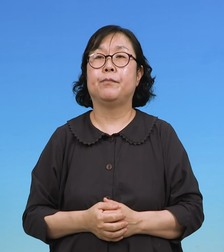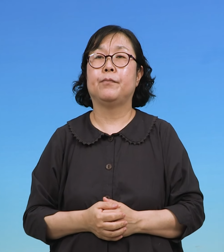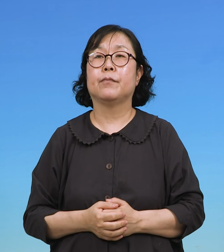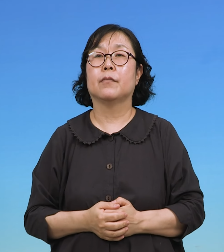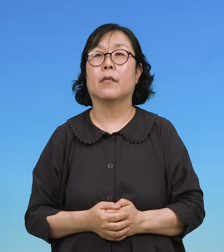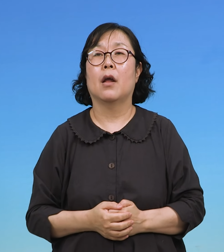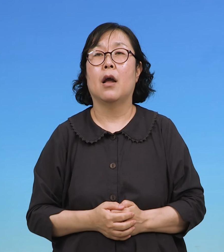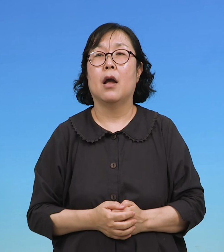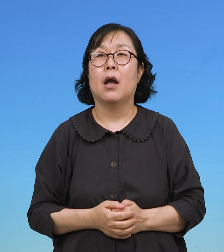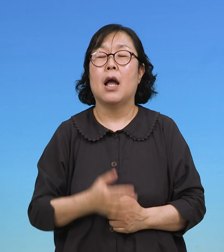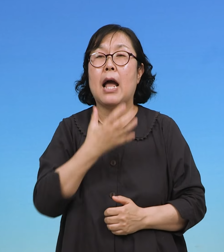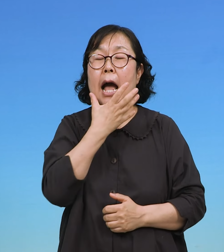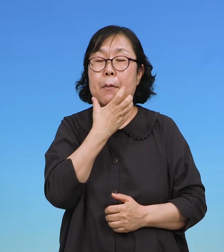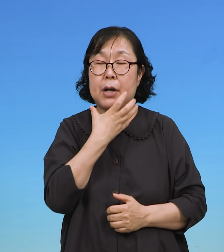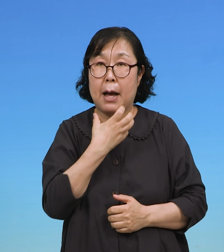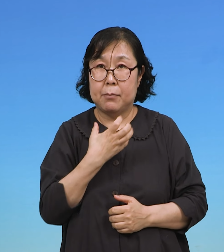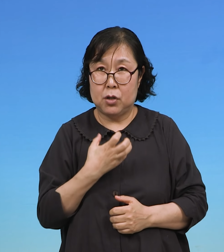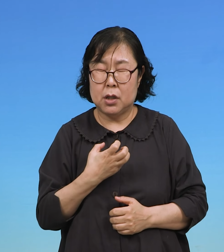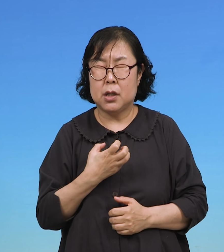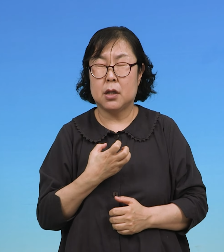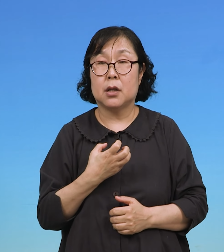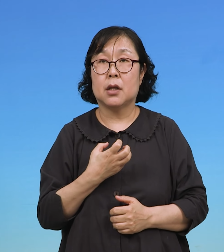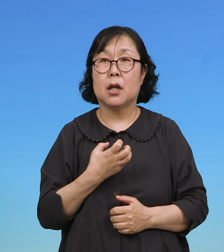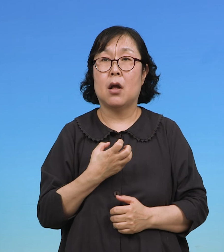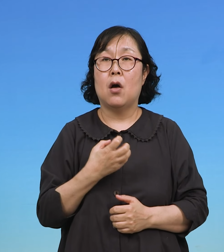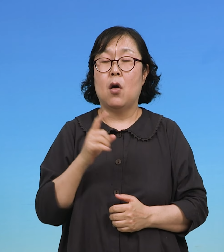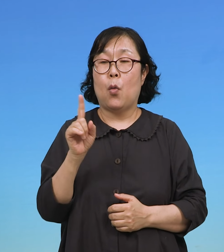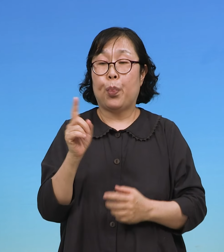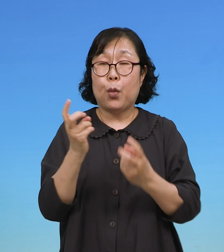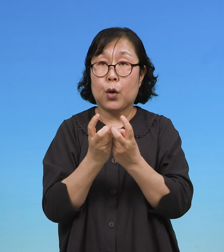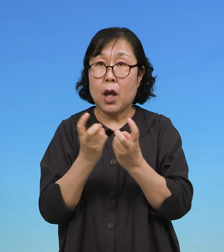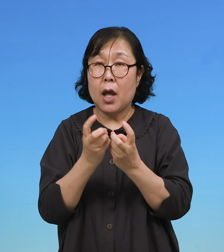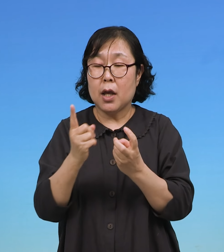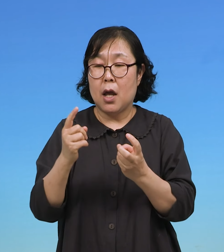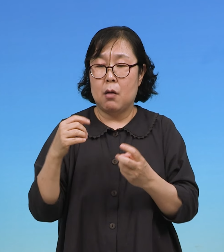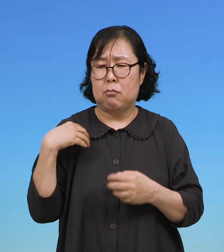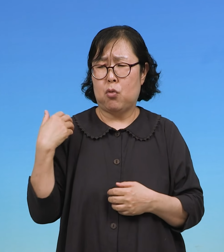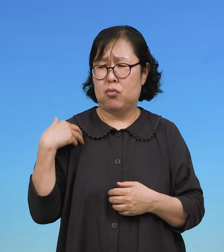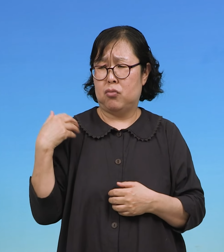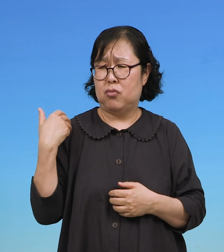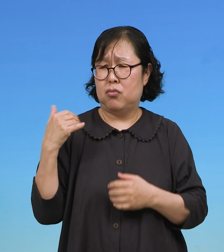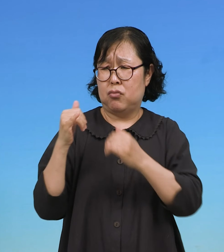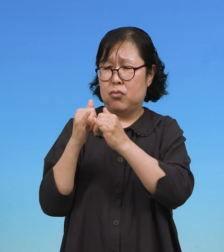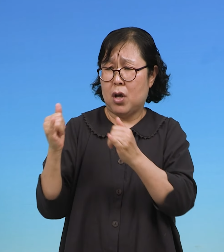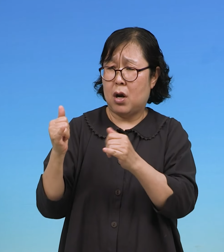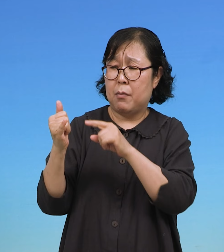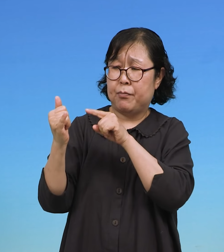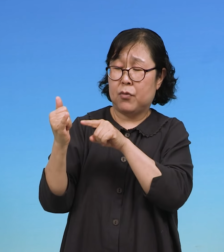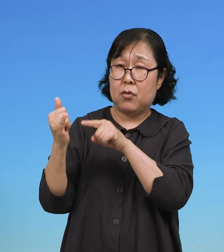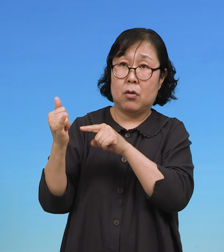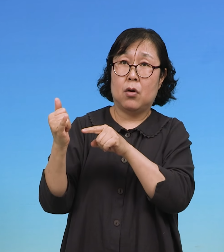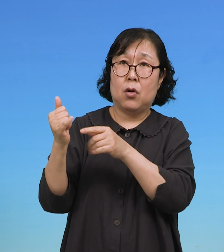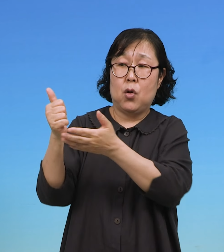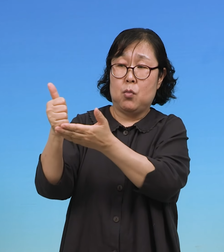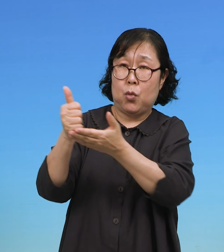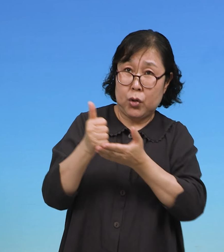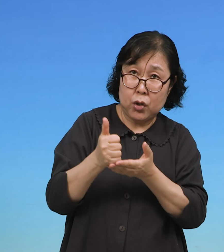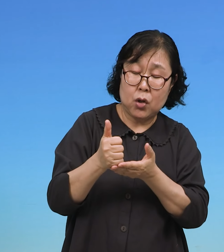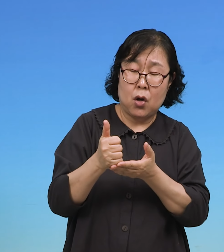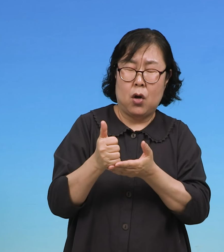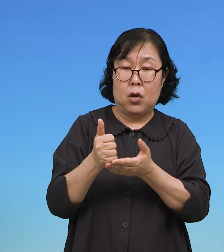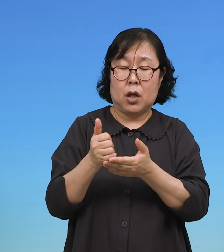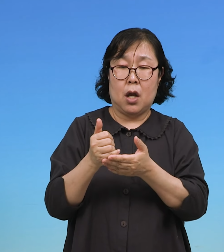가능하겠죠? 아니, 아브라함은 어떻게 그 알지도 못하는 낯선 나그네에게 이렇게